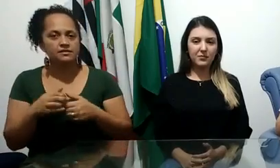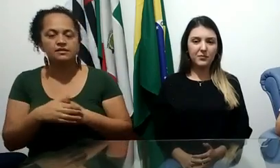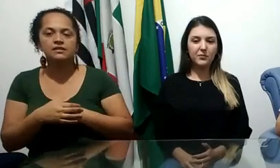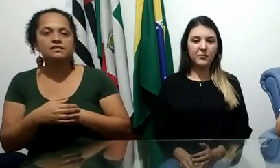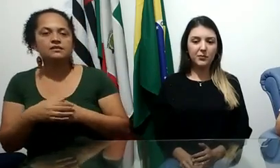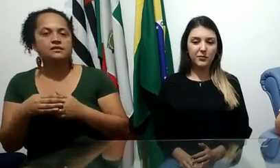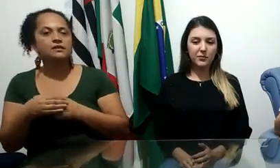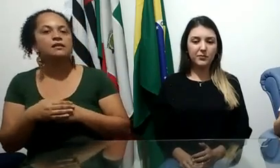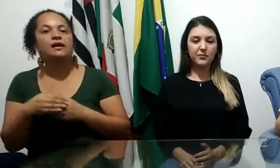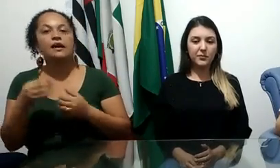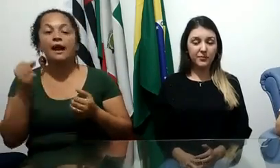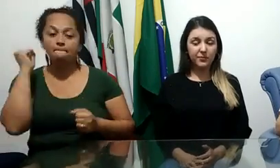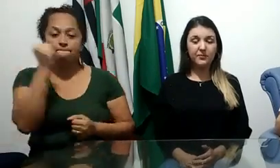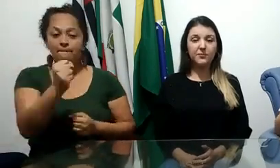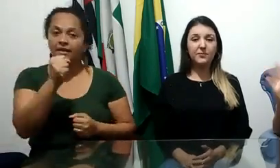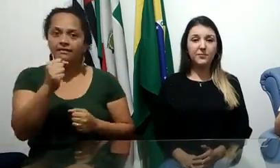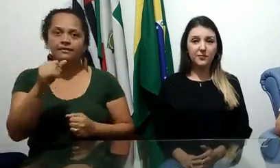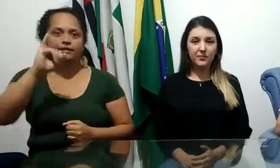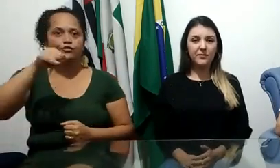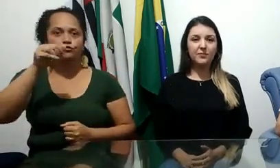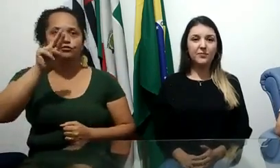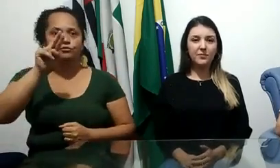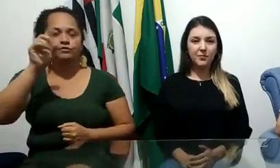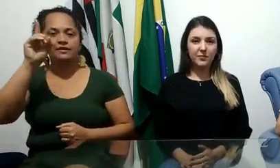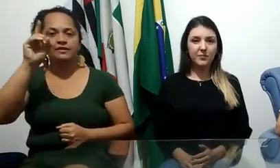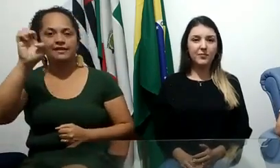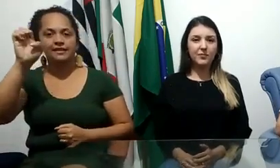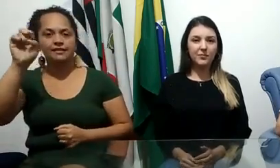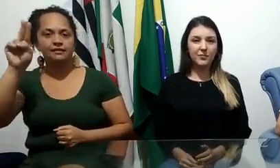império dele pudessem matar os judeus em um determinado dia.